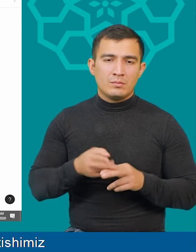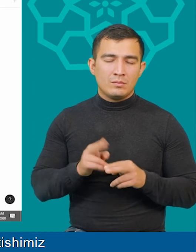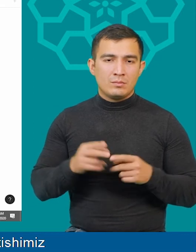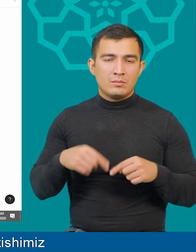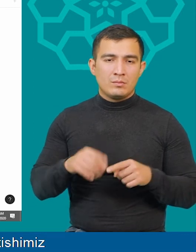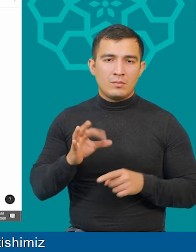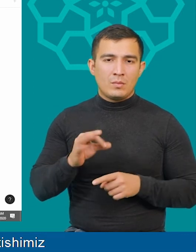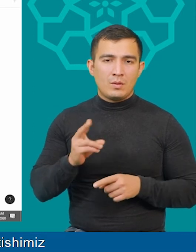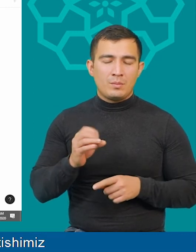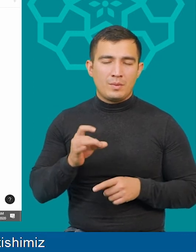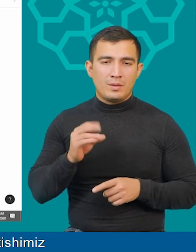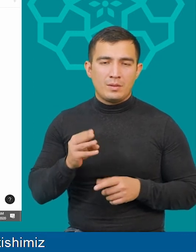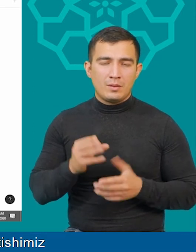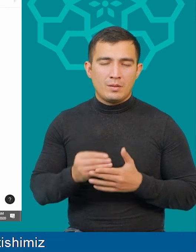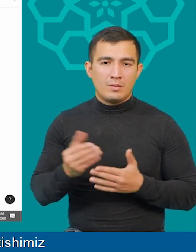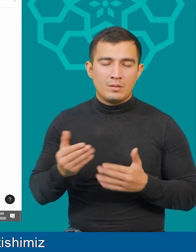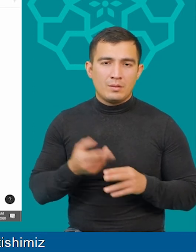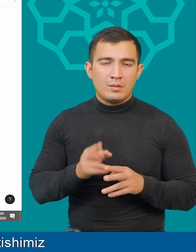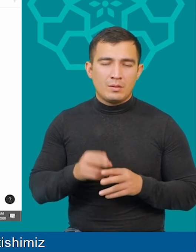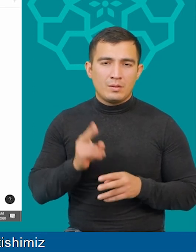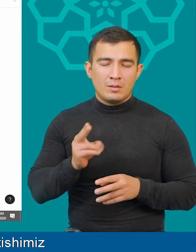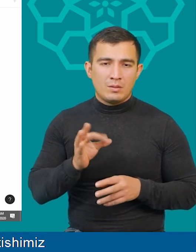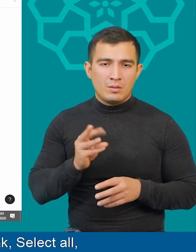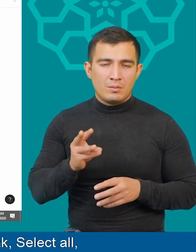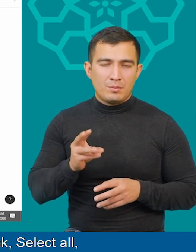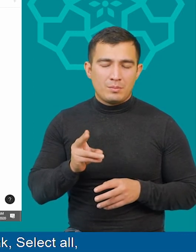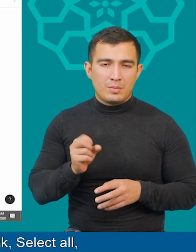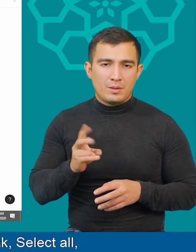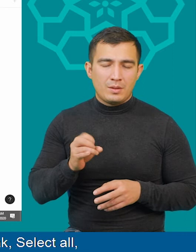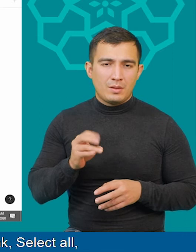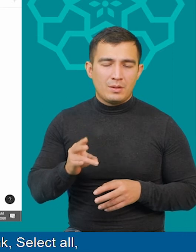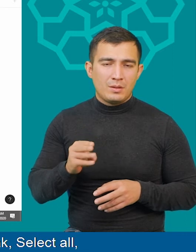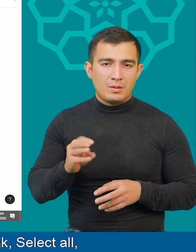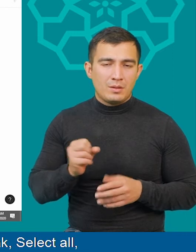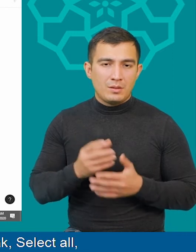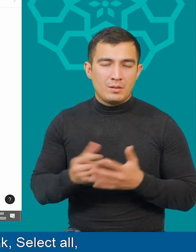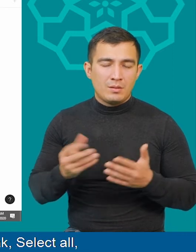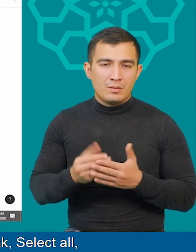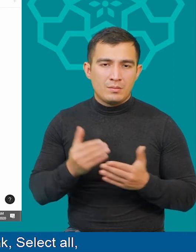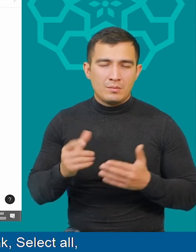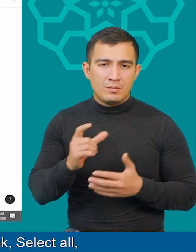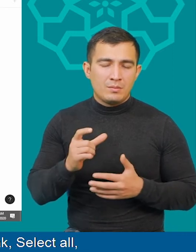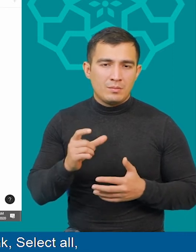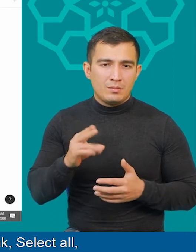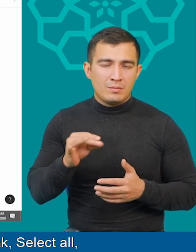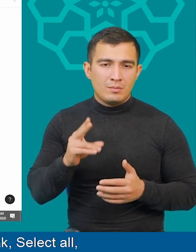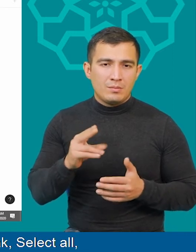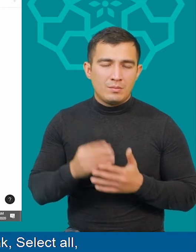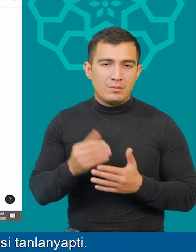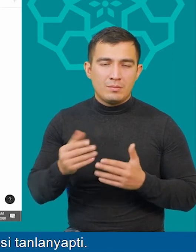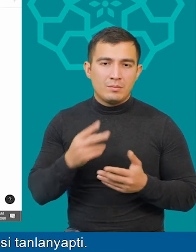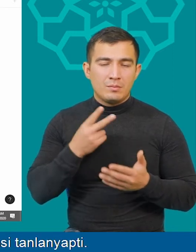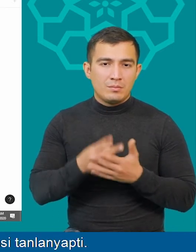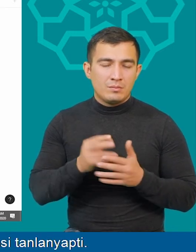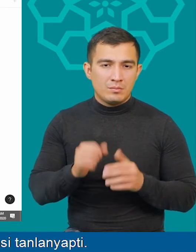o'tib main komponentalarni ishlatishimiz mumkin. Umuman endi hozir birinchi edit ko'rib olaylik. Select